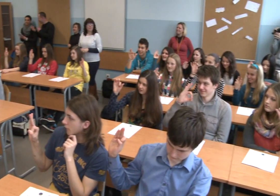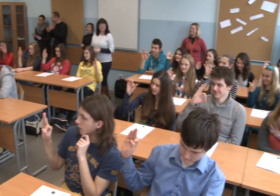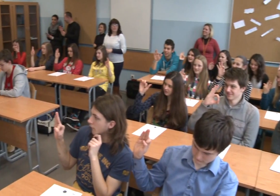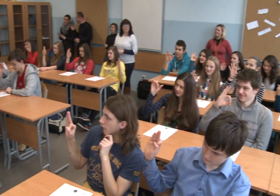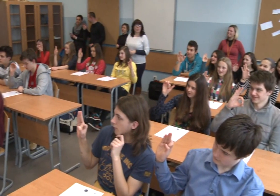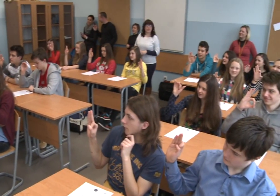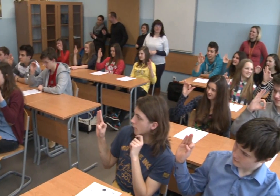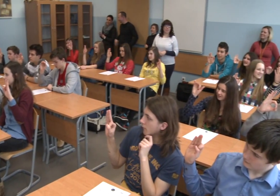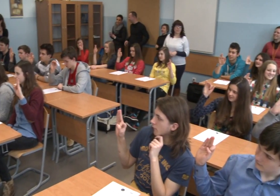Spili prsti skupaj.